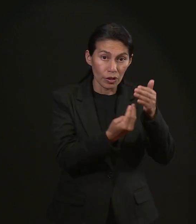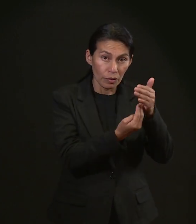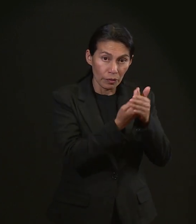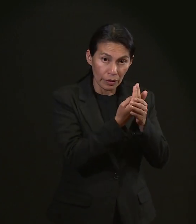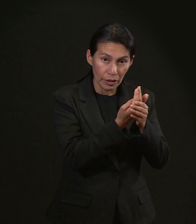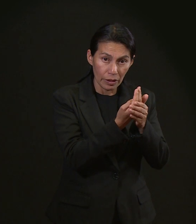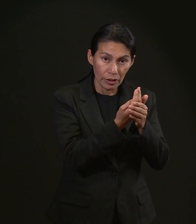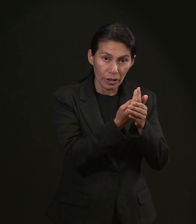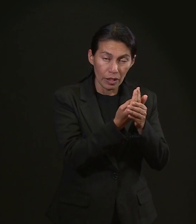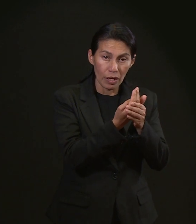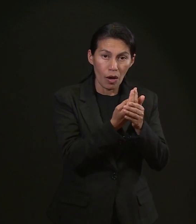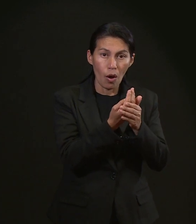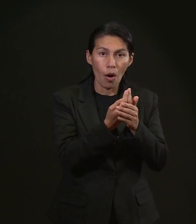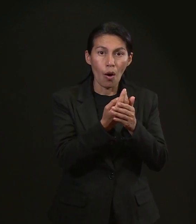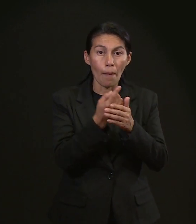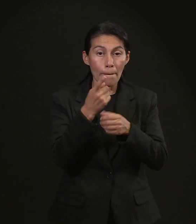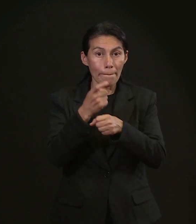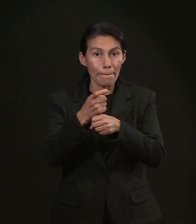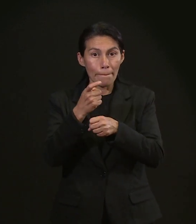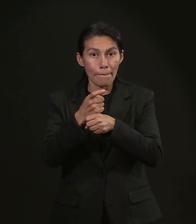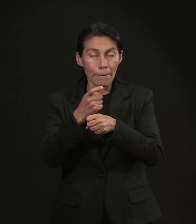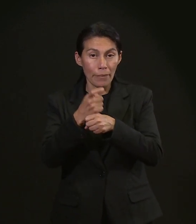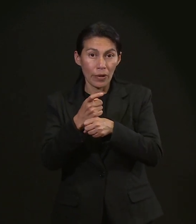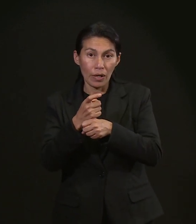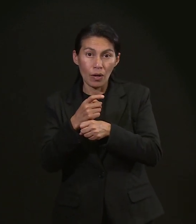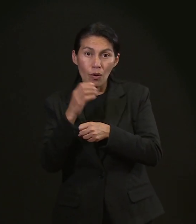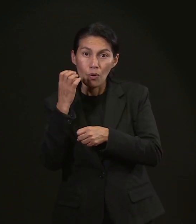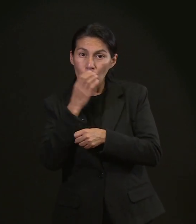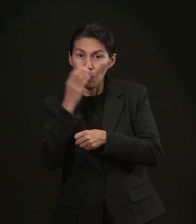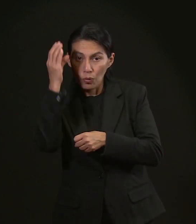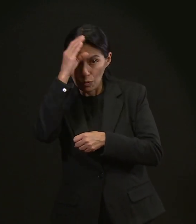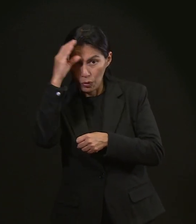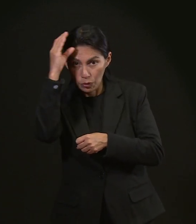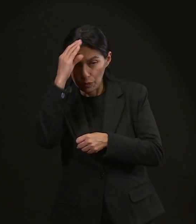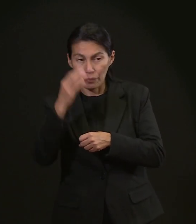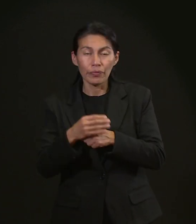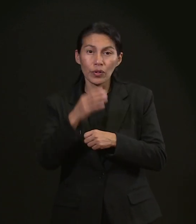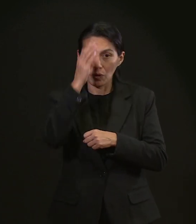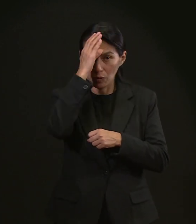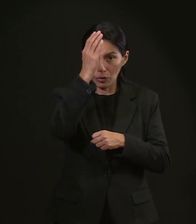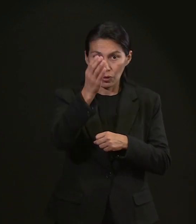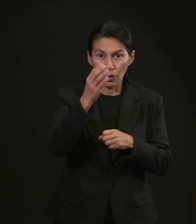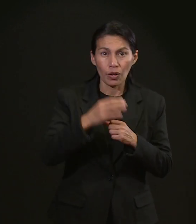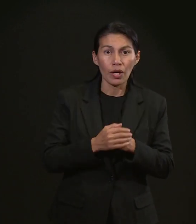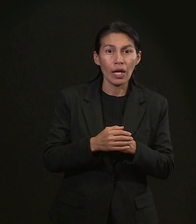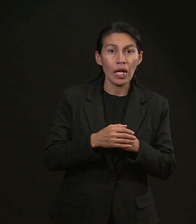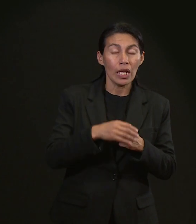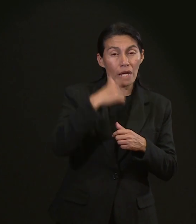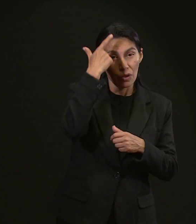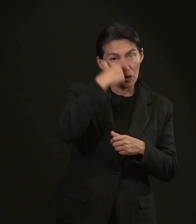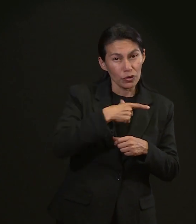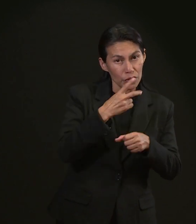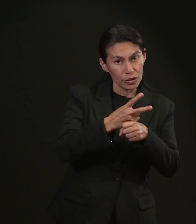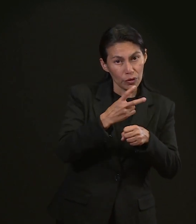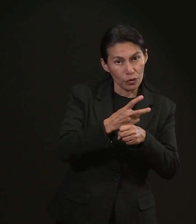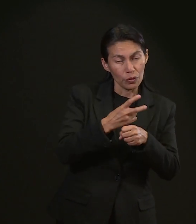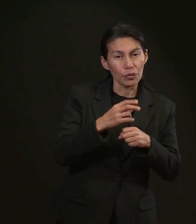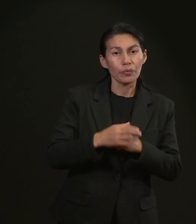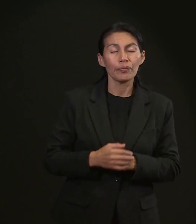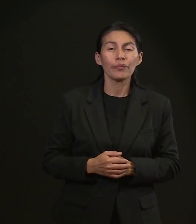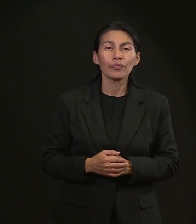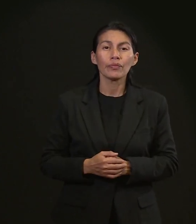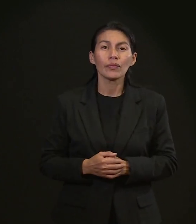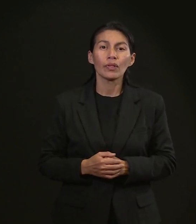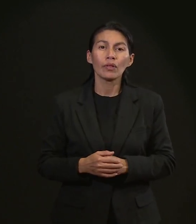8 de la mañana el primer culto y en la noche a las 7 de la noche les invitamos no se pierdan esta semana de